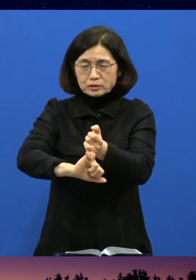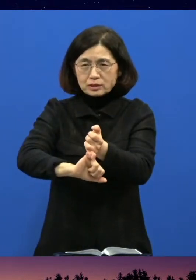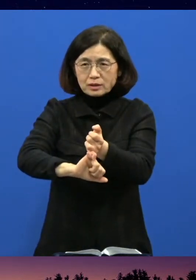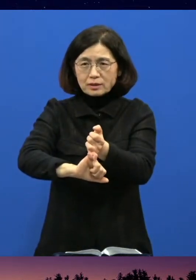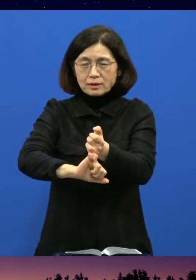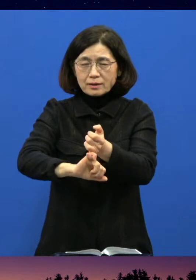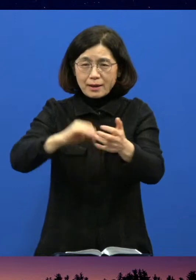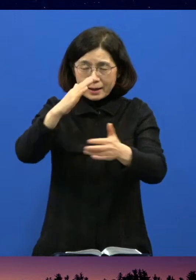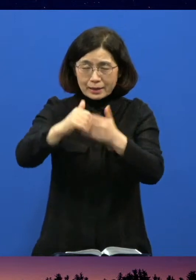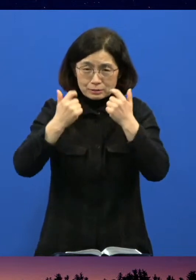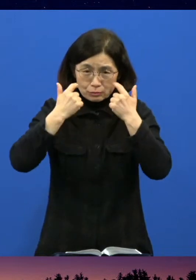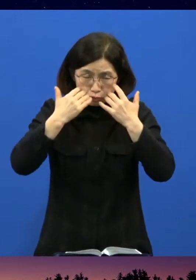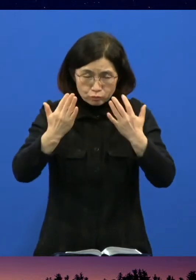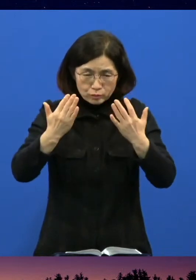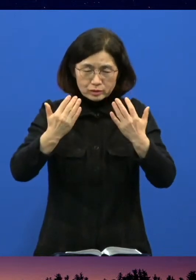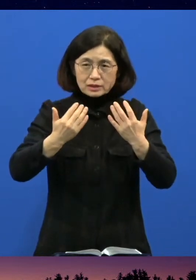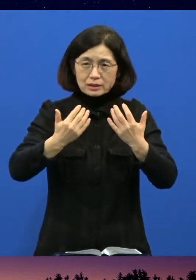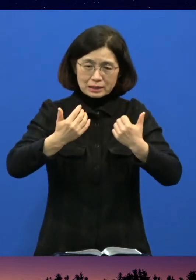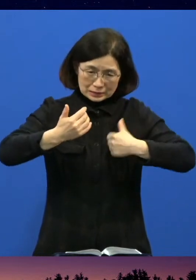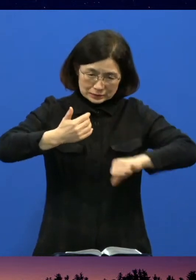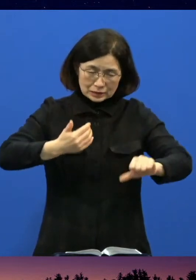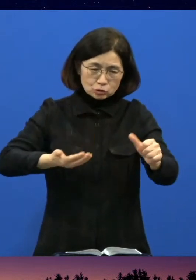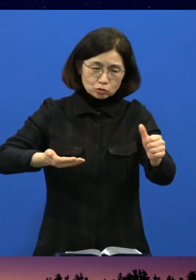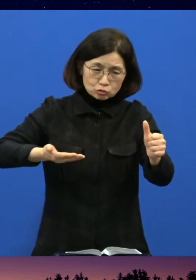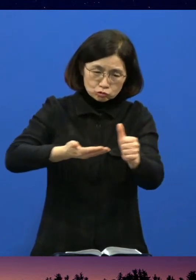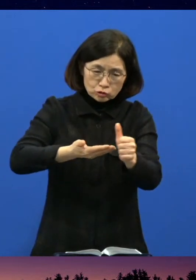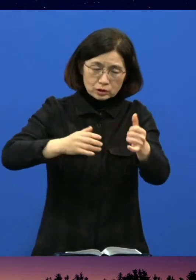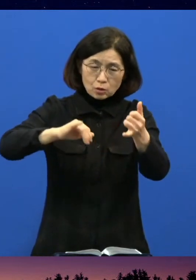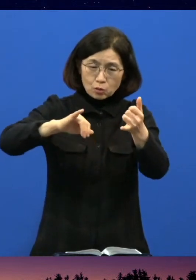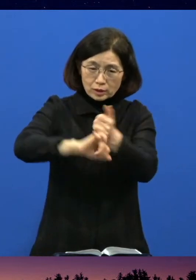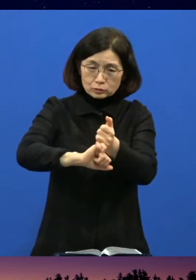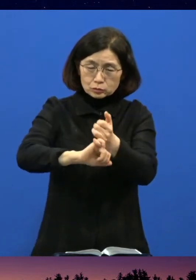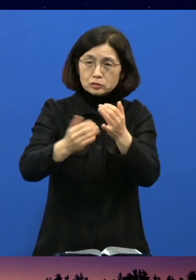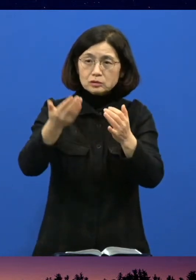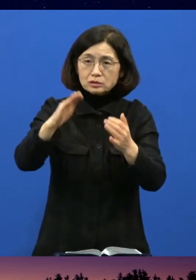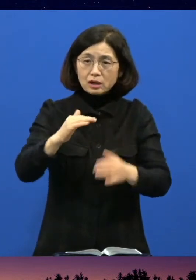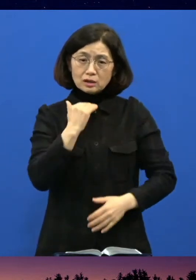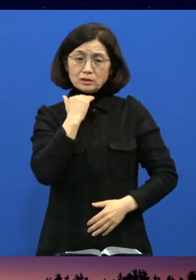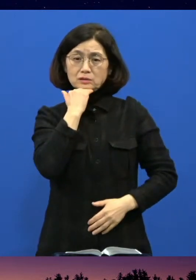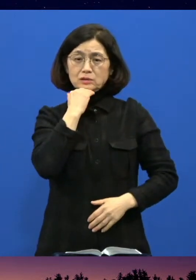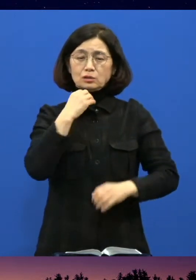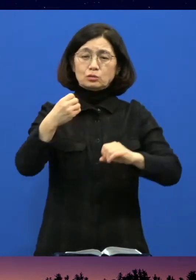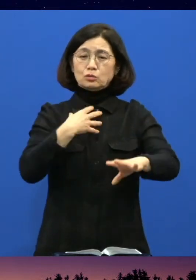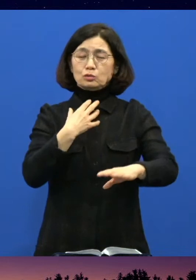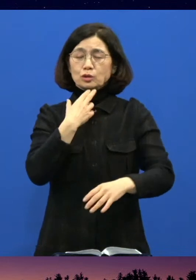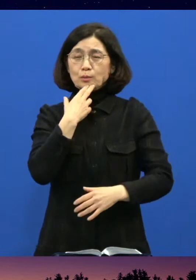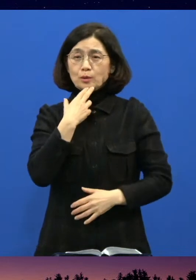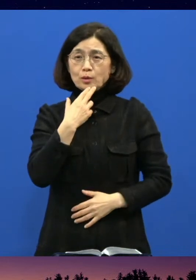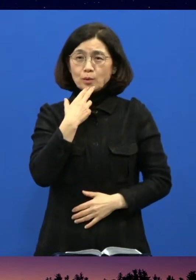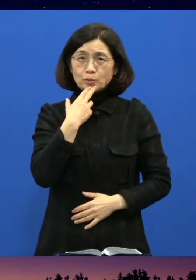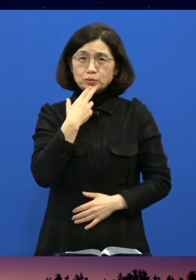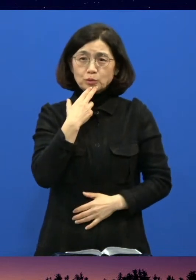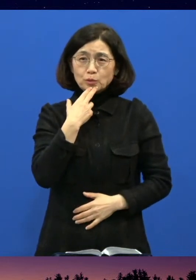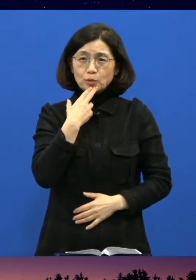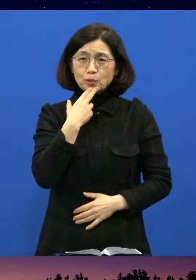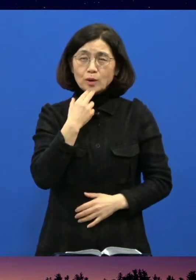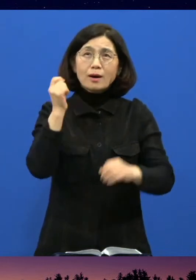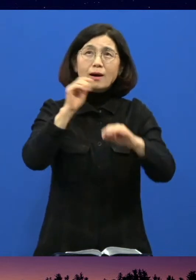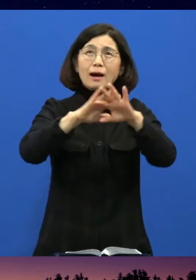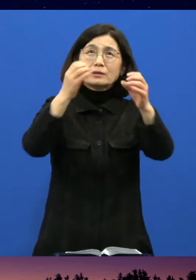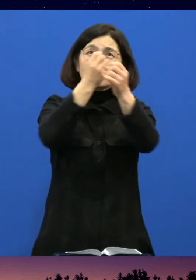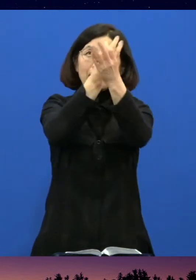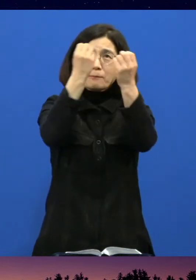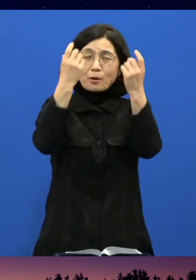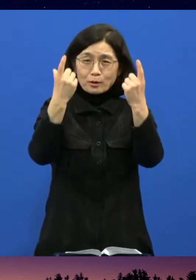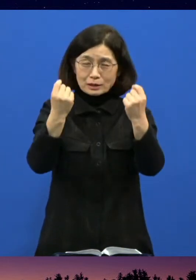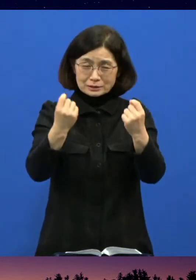하나님이 분명히 자손을 주시겠다고 약속해 주셨어요. 그런데 기약이 없어. 하늘의 별처럼 바다의 모래처럼